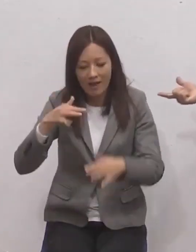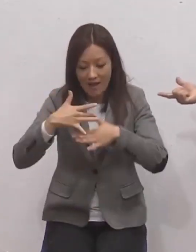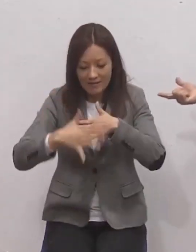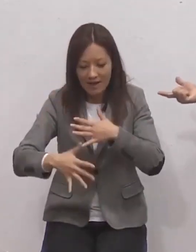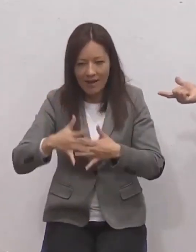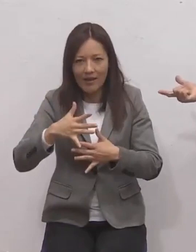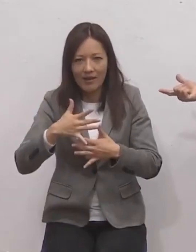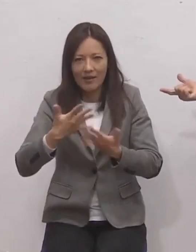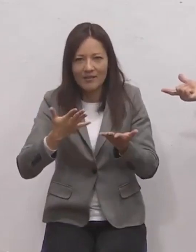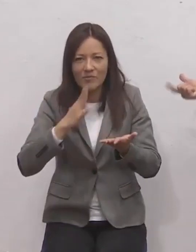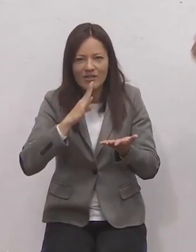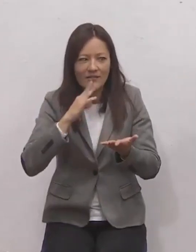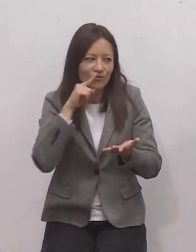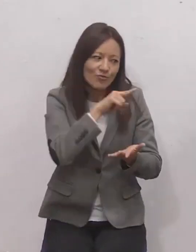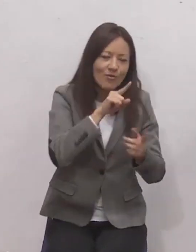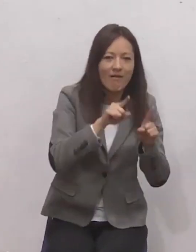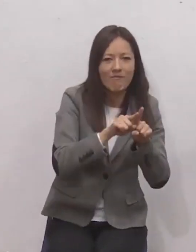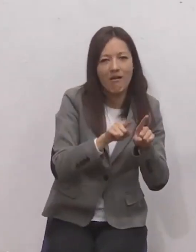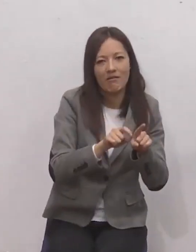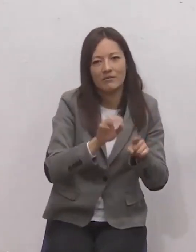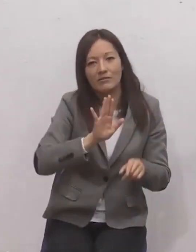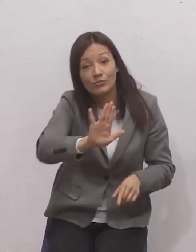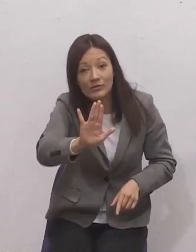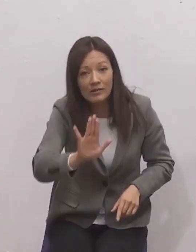hermano y por usted.